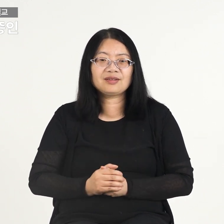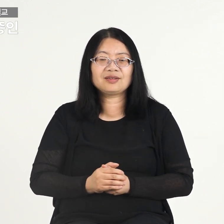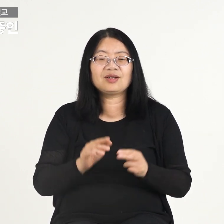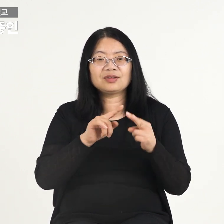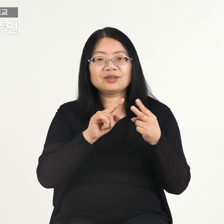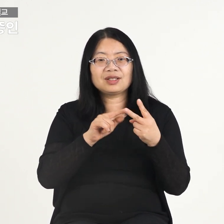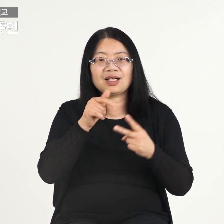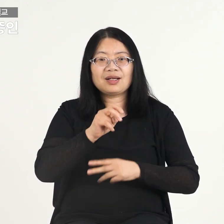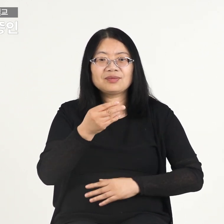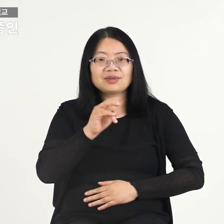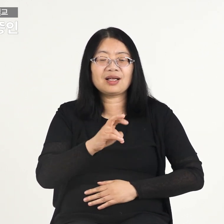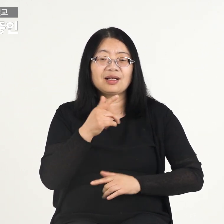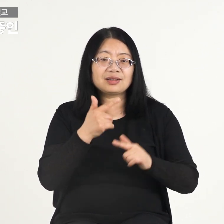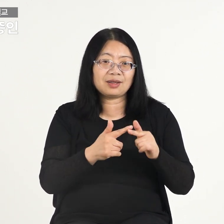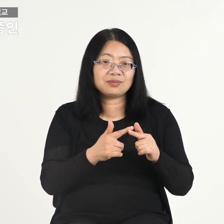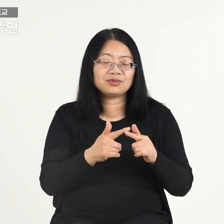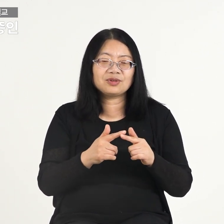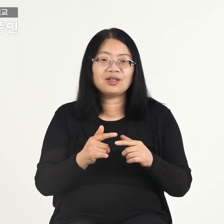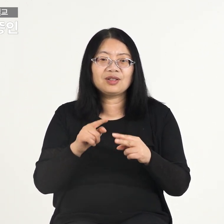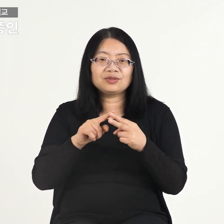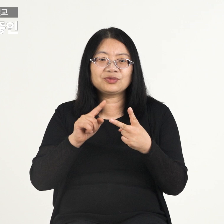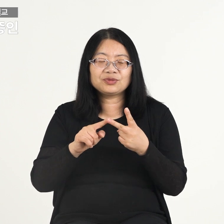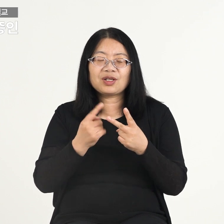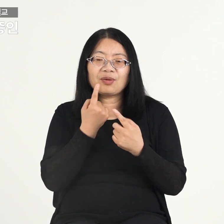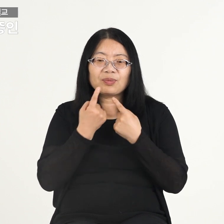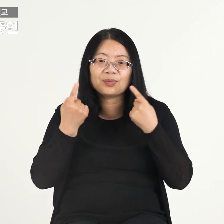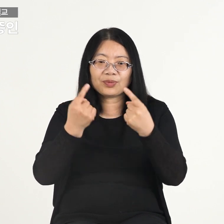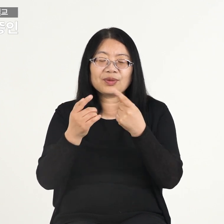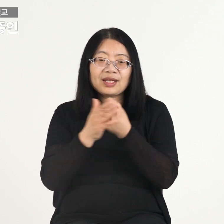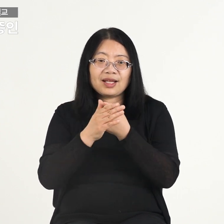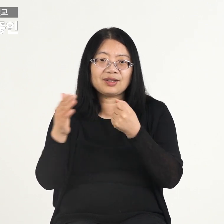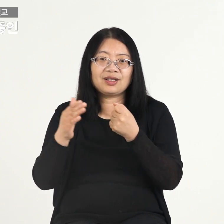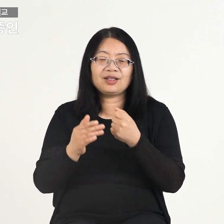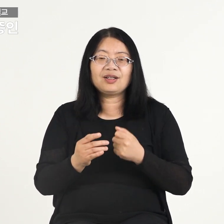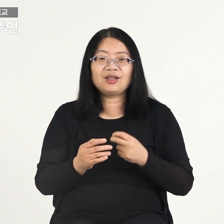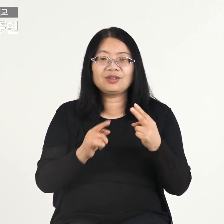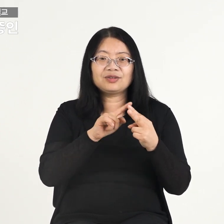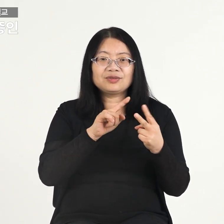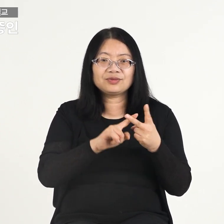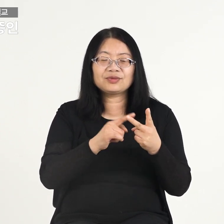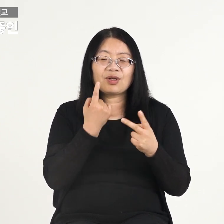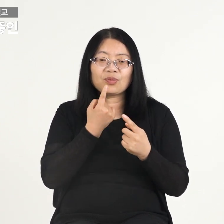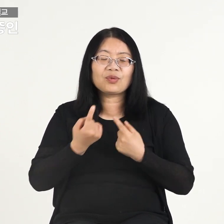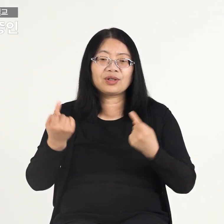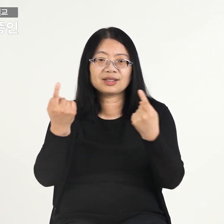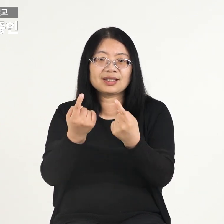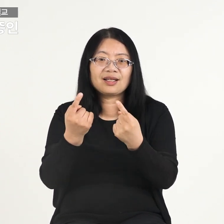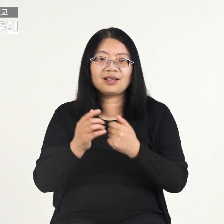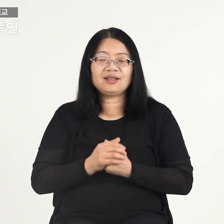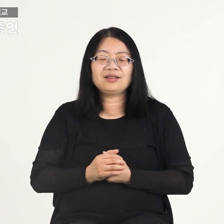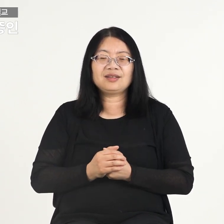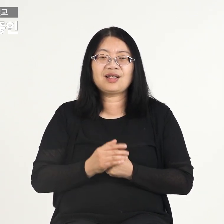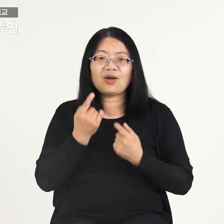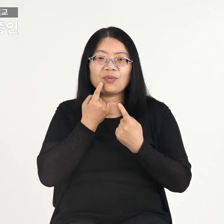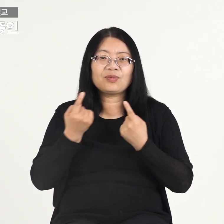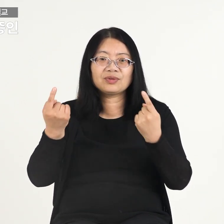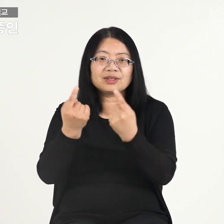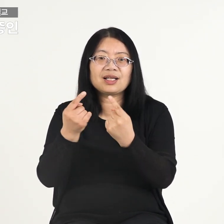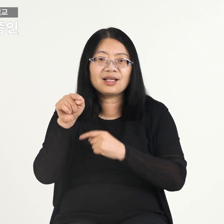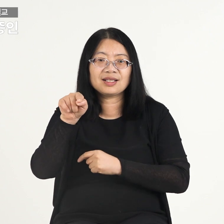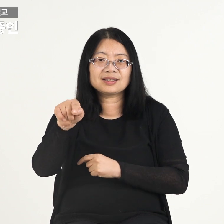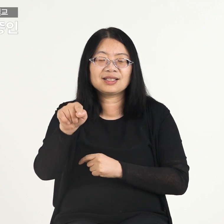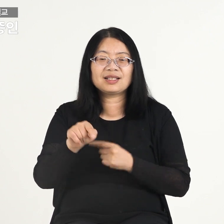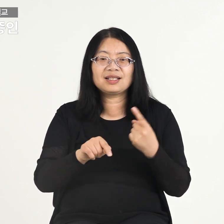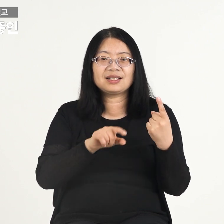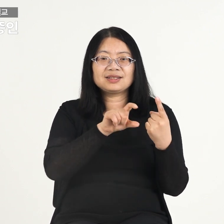두 감람나무와 두 촛대니, 여러분, 두 촛대. 촛대는